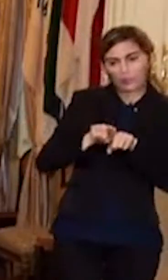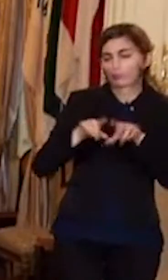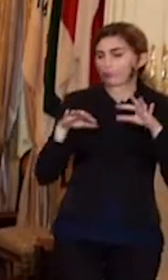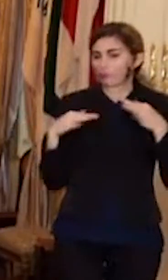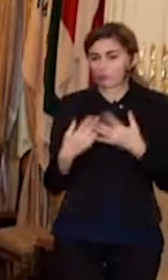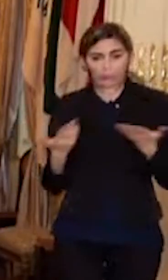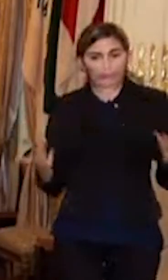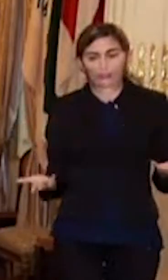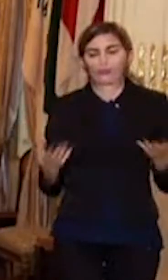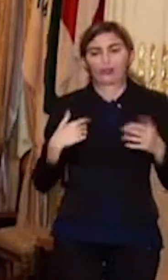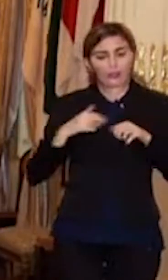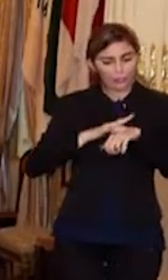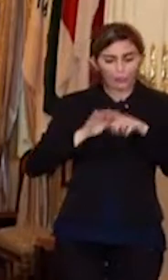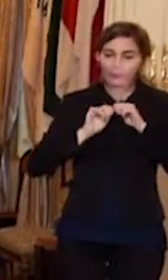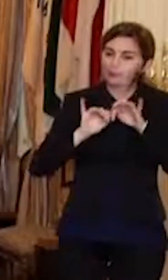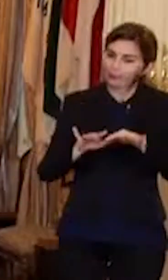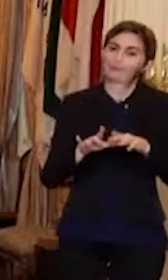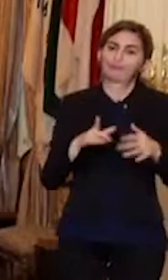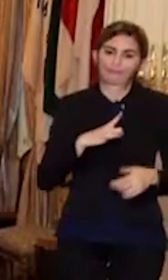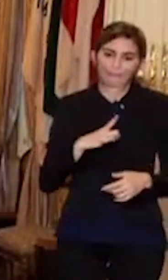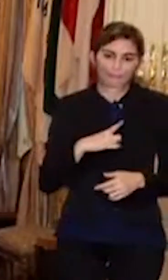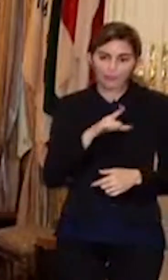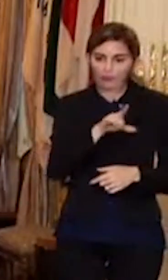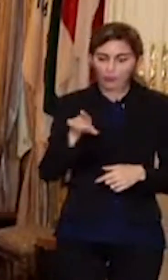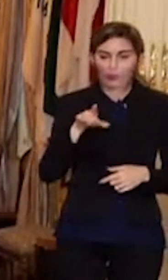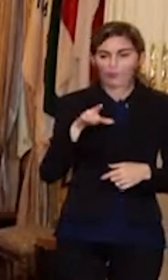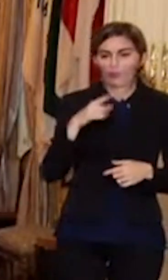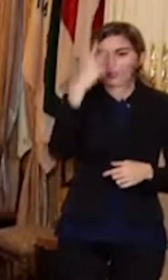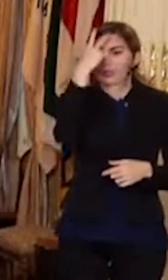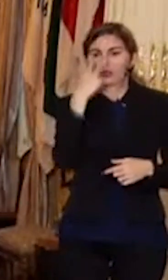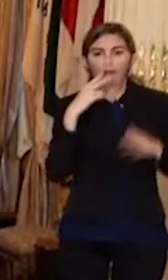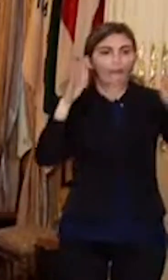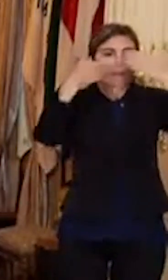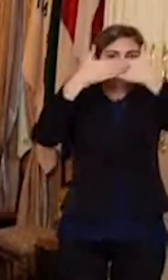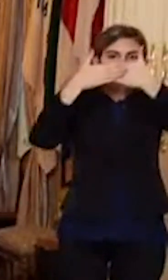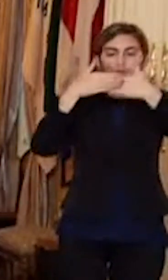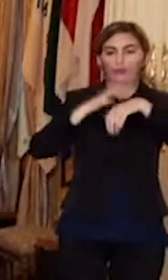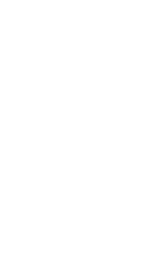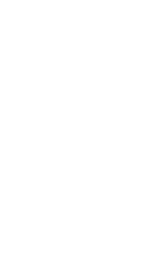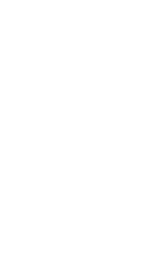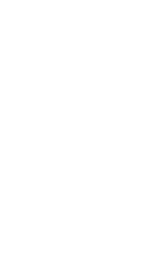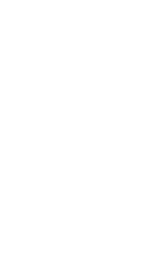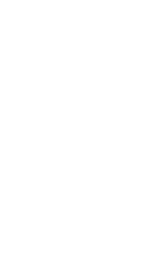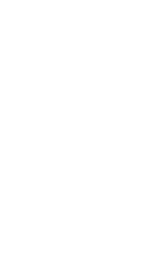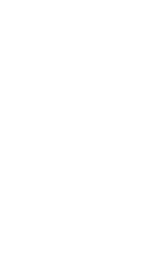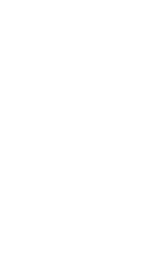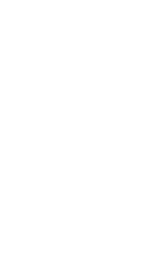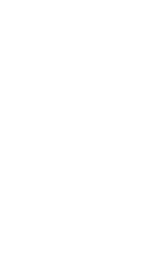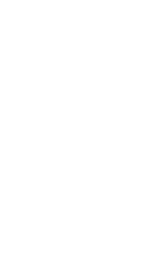Então essa epidemia existe Não fiquem cegos para essa doença